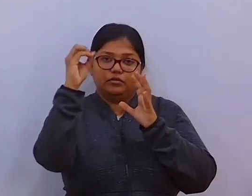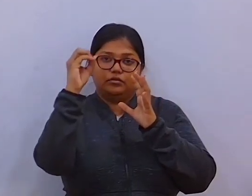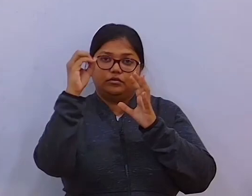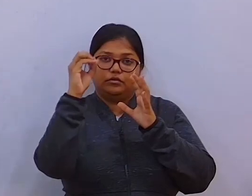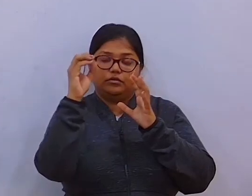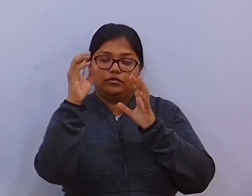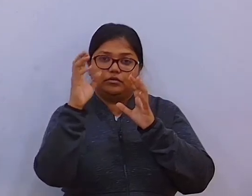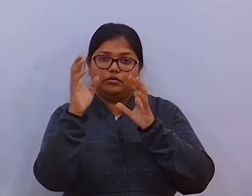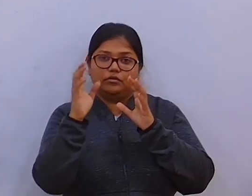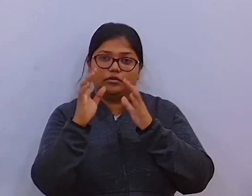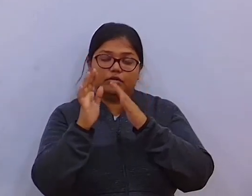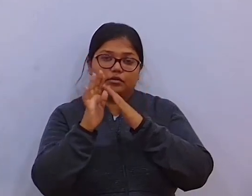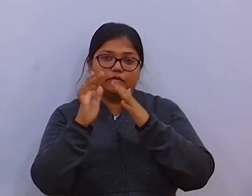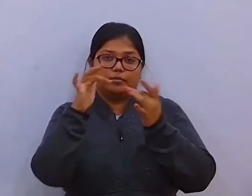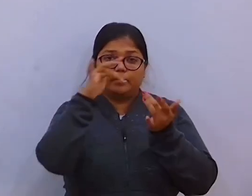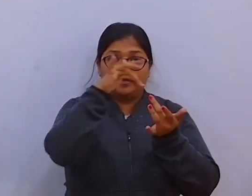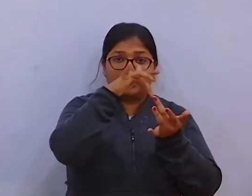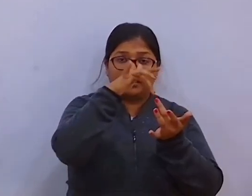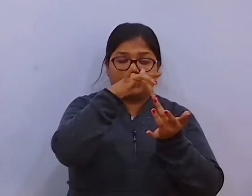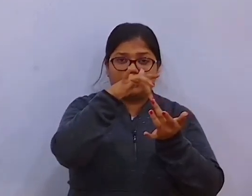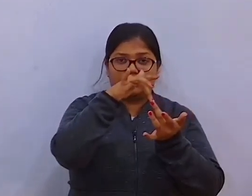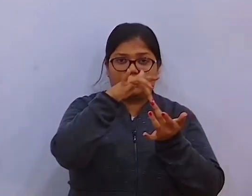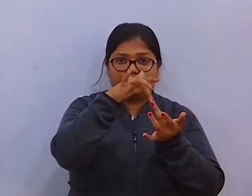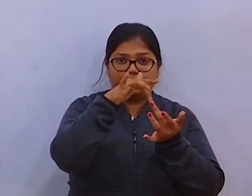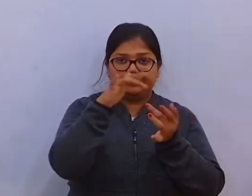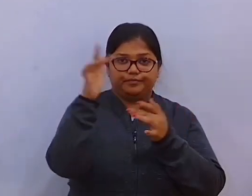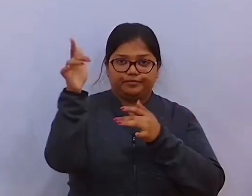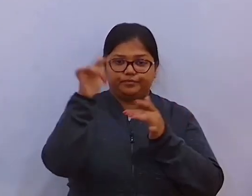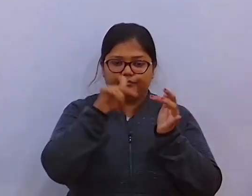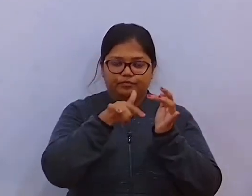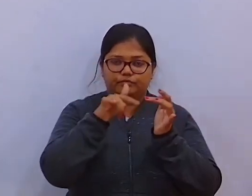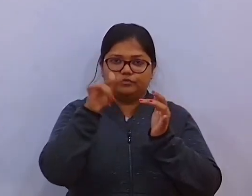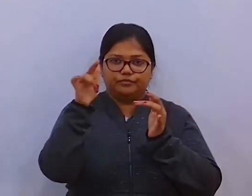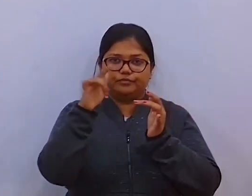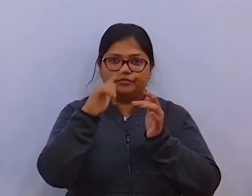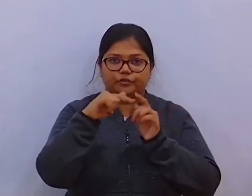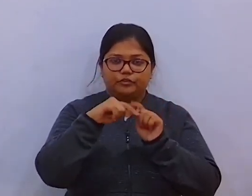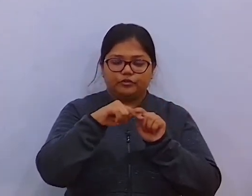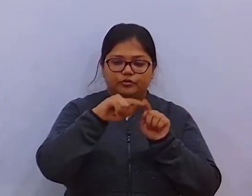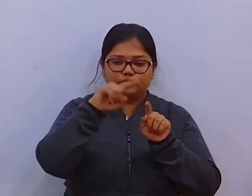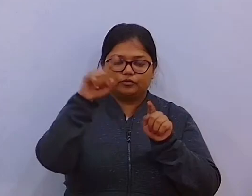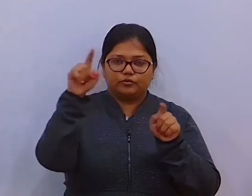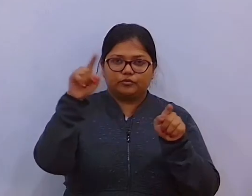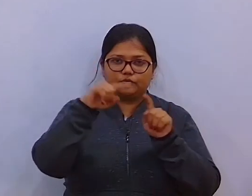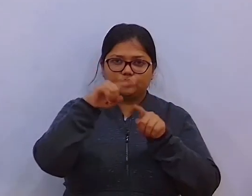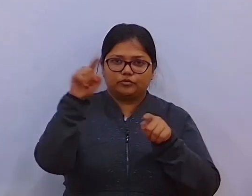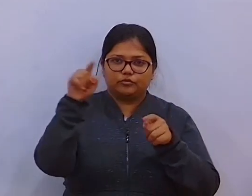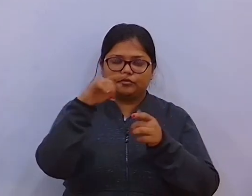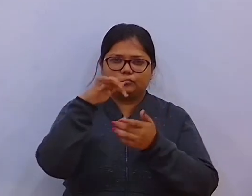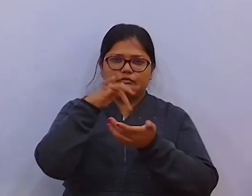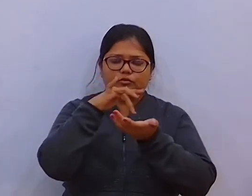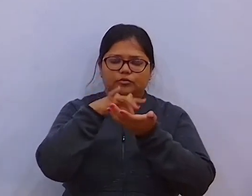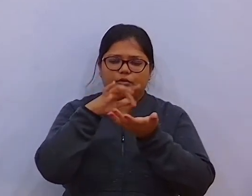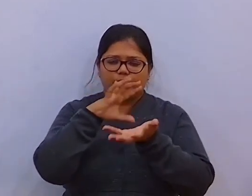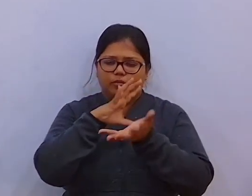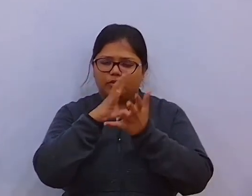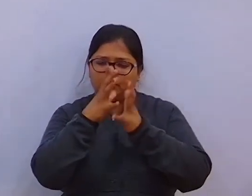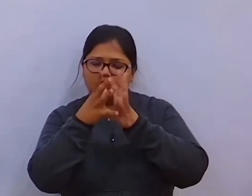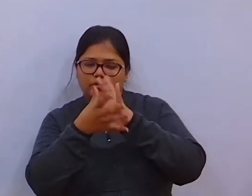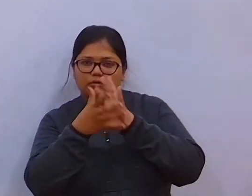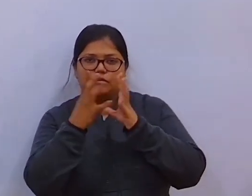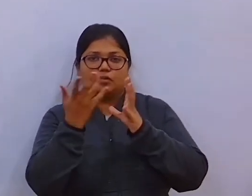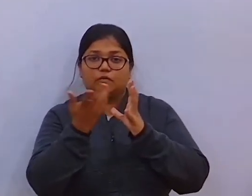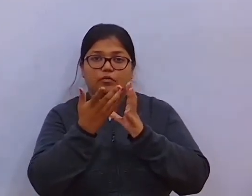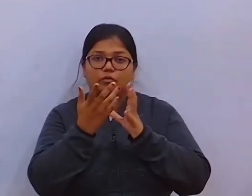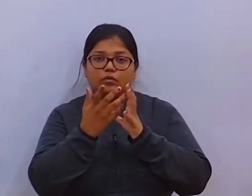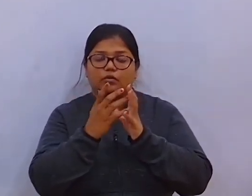क्या होती हैं, वो क्या करती हैं, एक अंतः अभिसरण क्षेत्र स्थापित करती हैं, ठीक। तो वो कैसे स्थापित